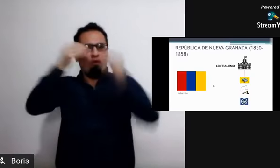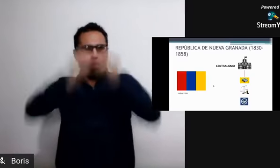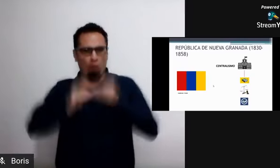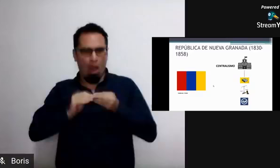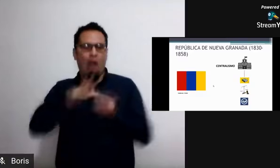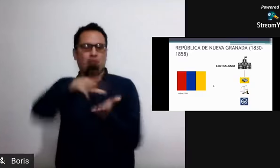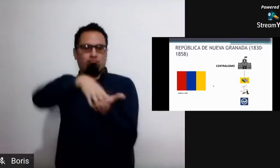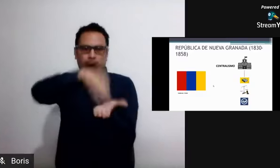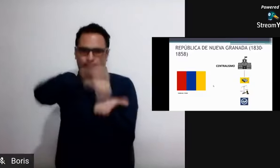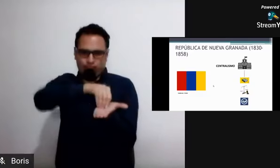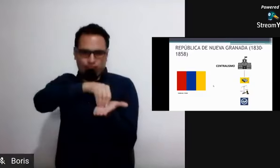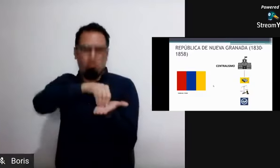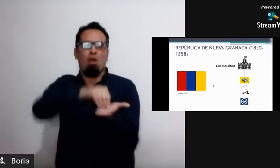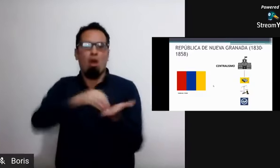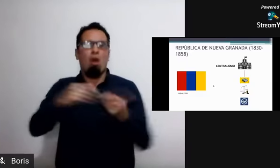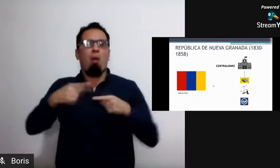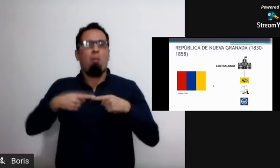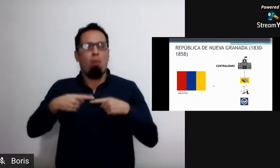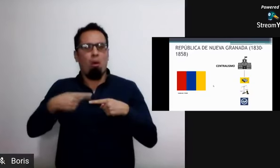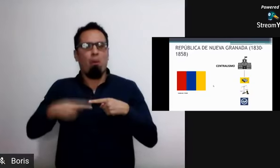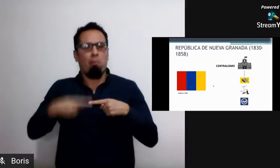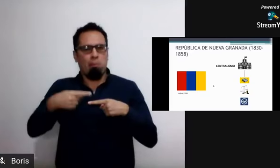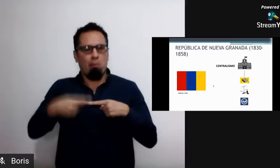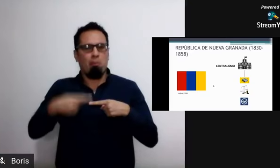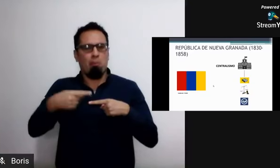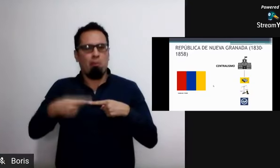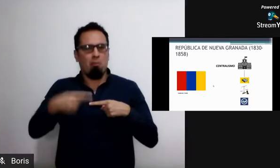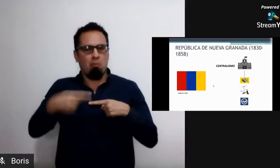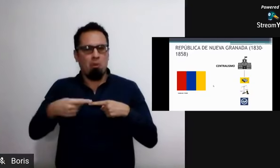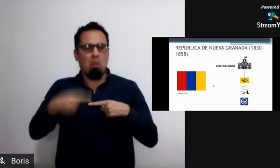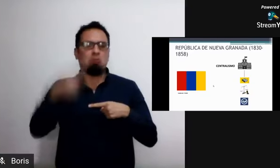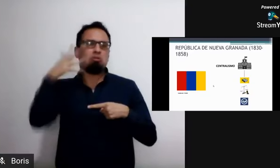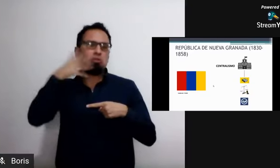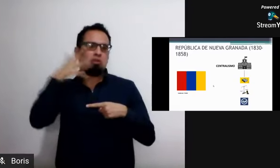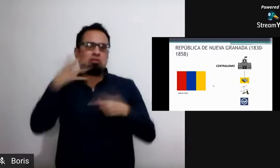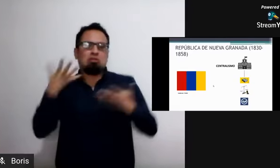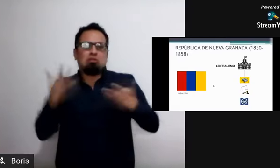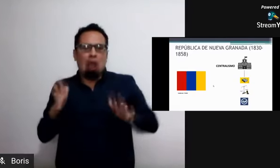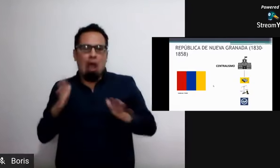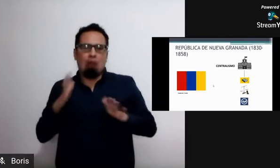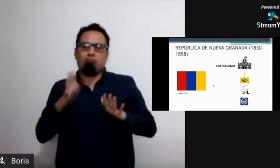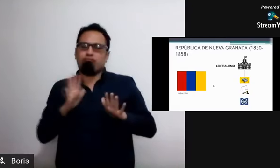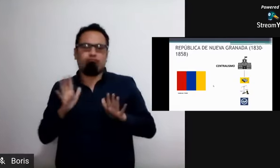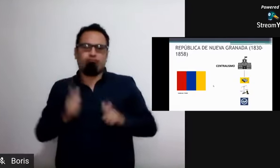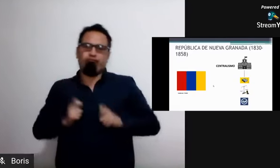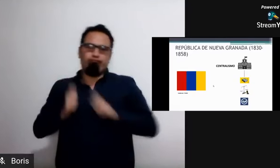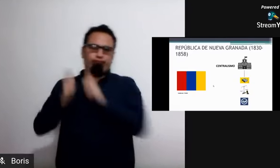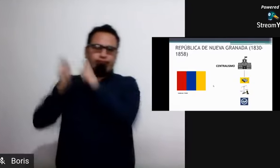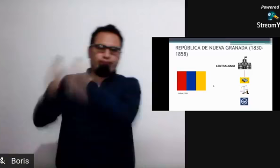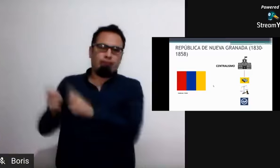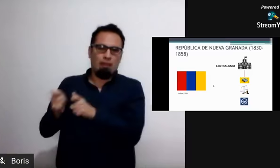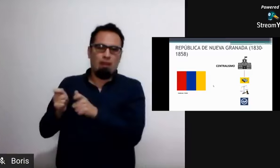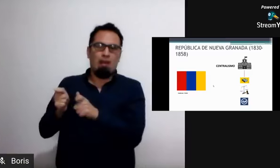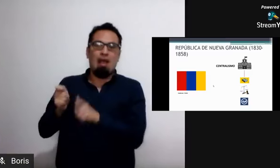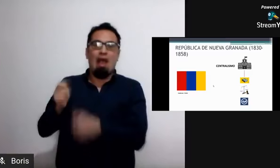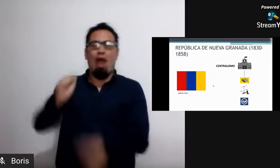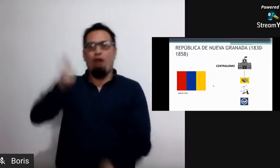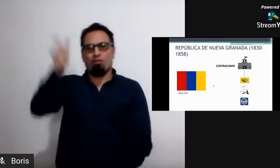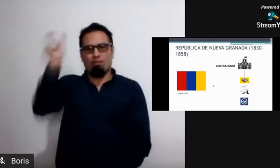Él empieza a gobernar en todo este territorio que se conocía como la Nueva Granada, hasta que